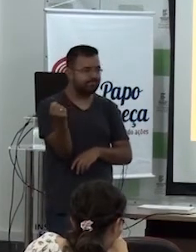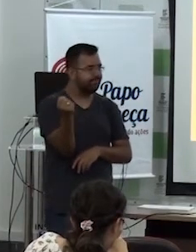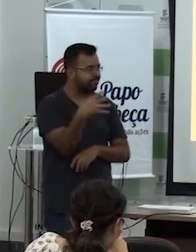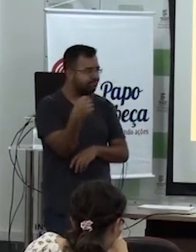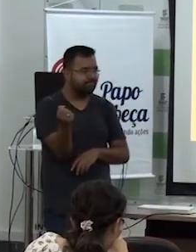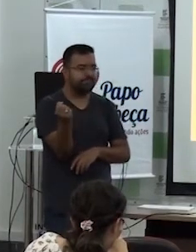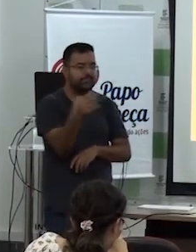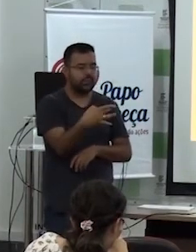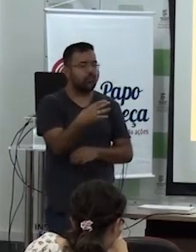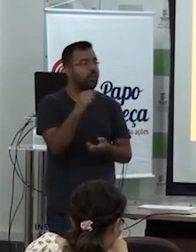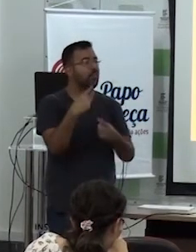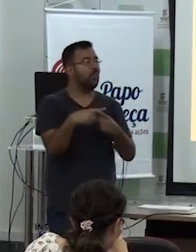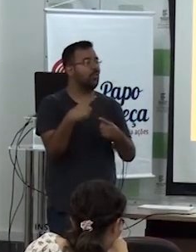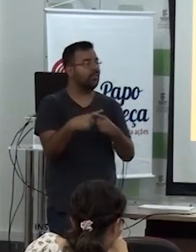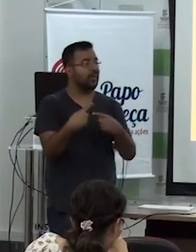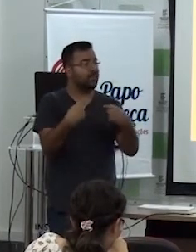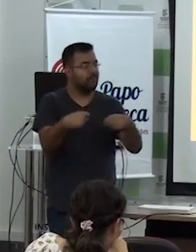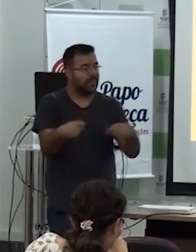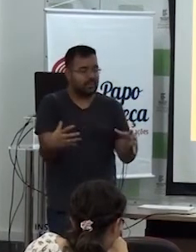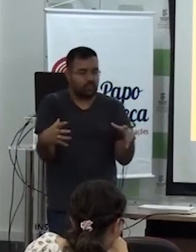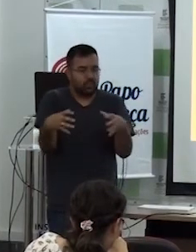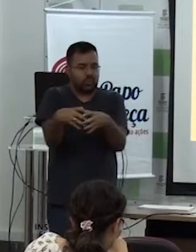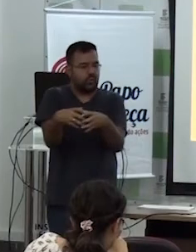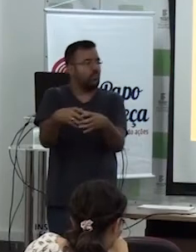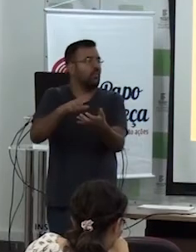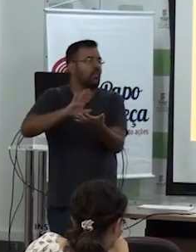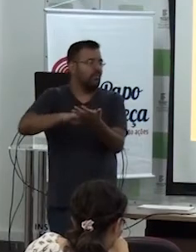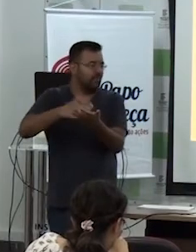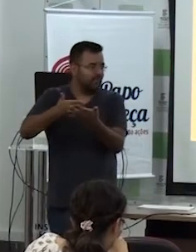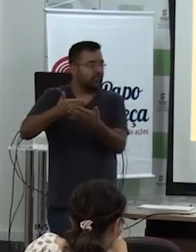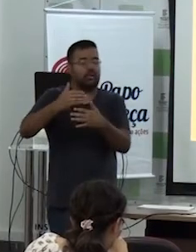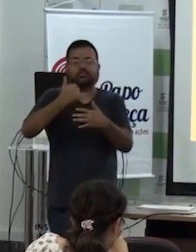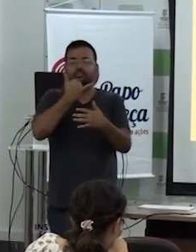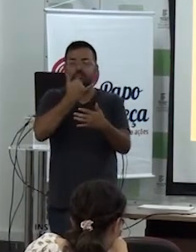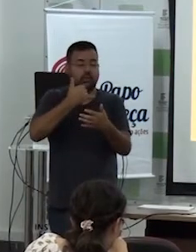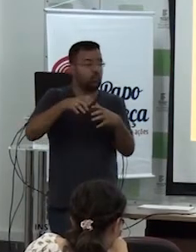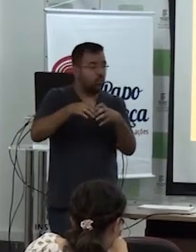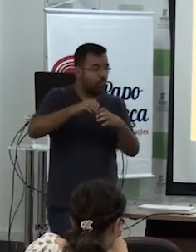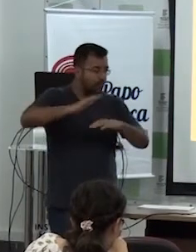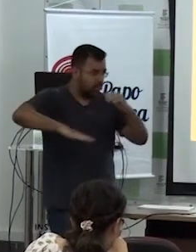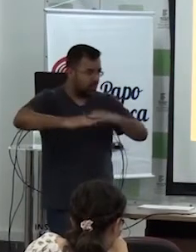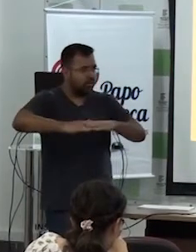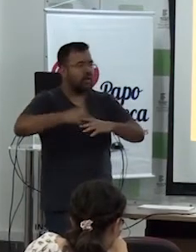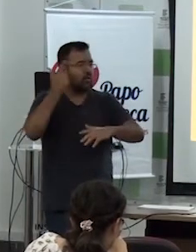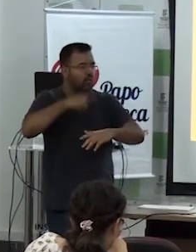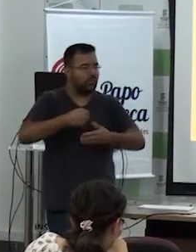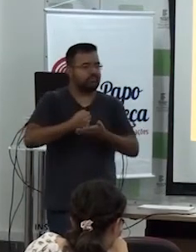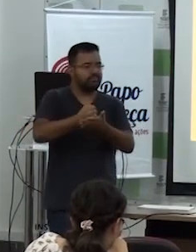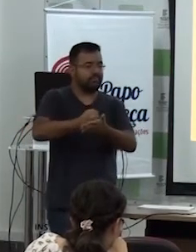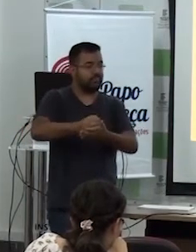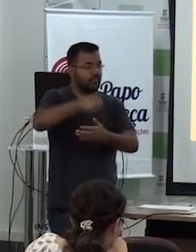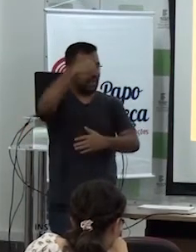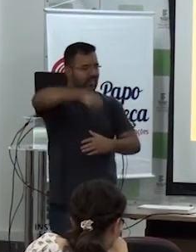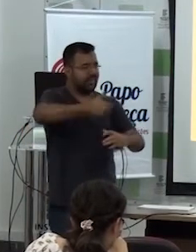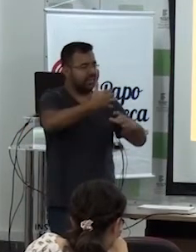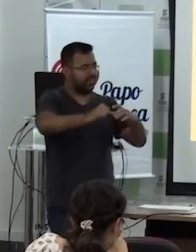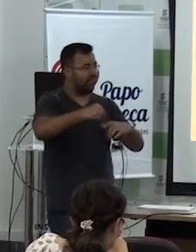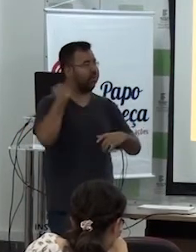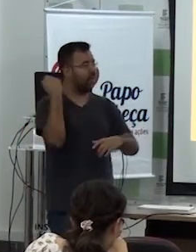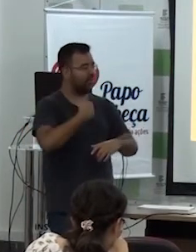necessário ter um time para poder fazer rodar esse tipo de ação. E nós somos os primeiros no Brasil a ter esse